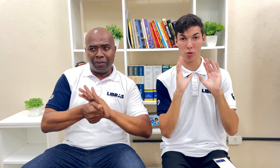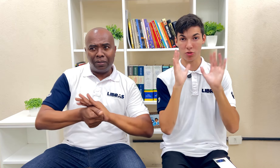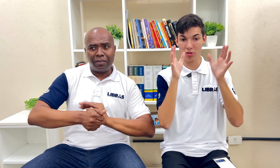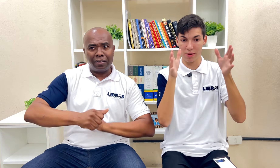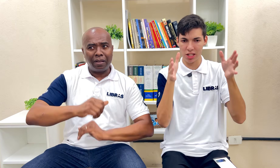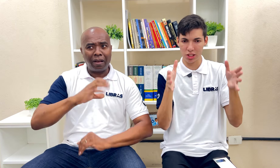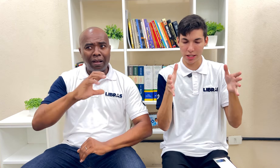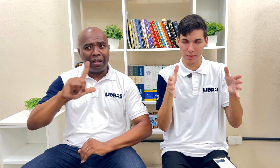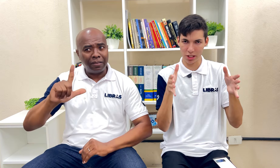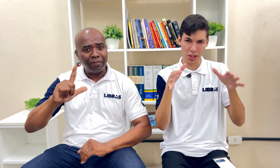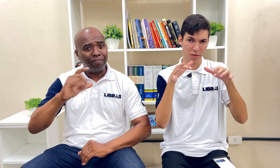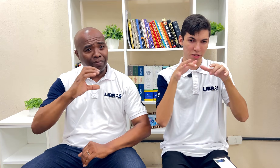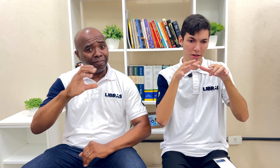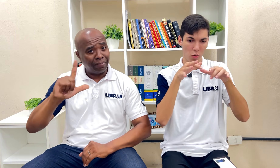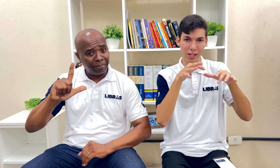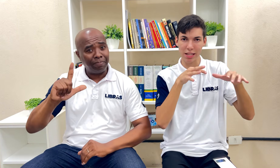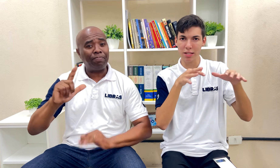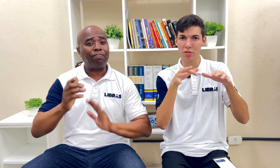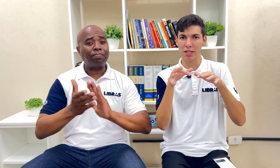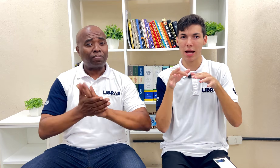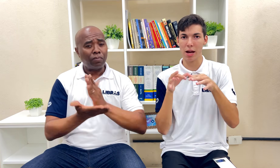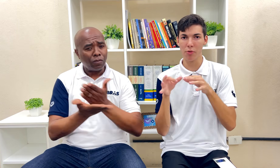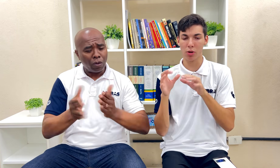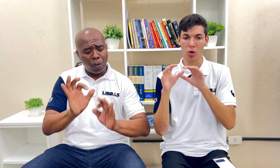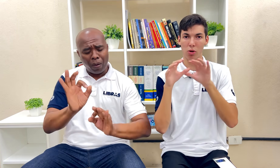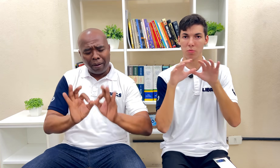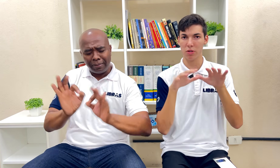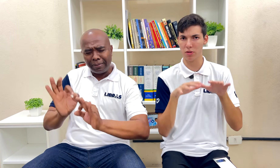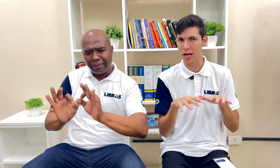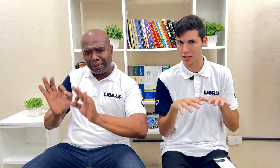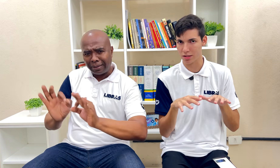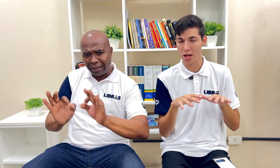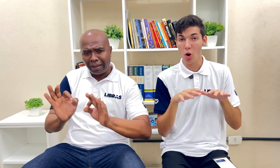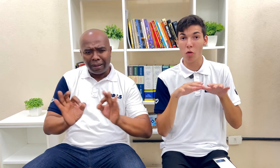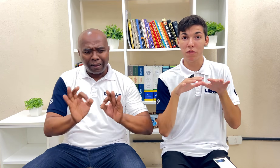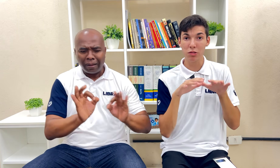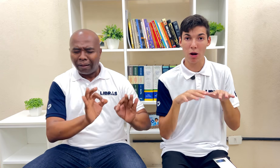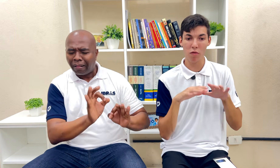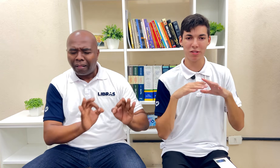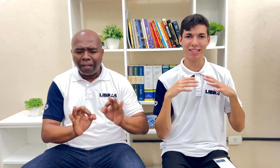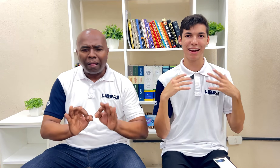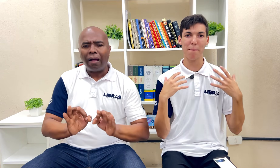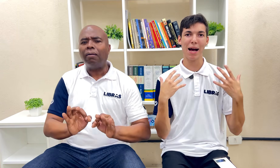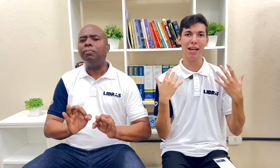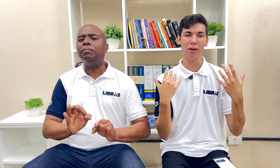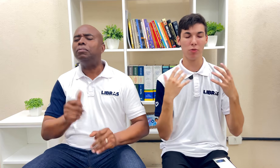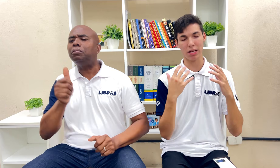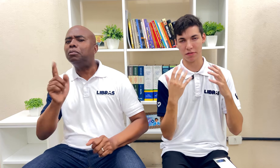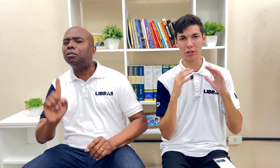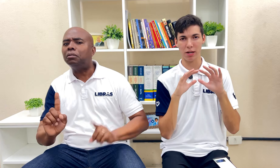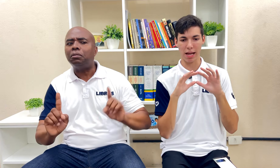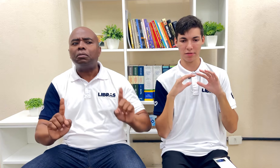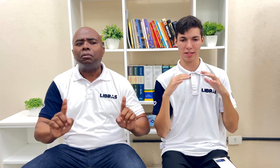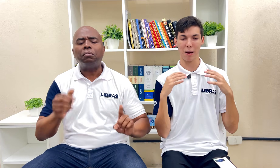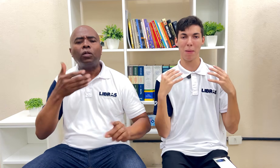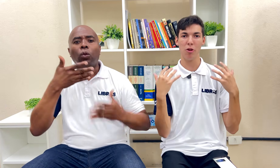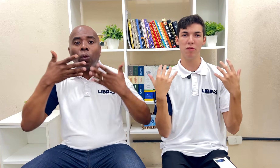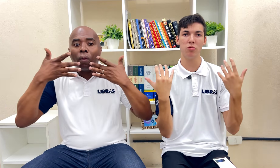construção imagética, você organiza o cenário e coloca os personagens. O visual, você trabalha, o classificador, aliás, você trabalha o